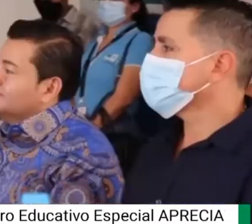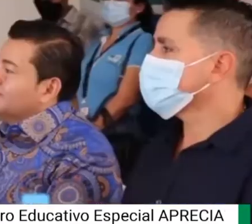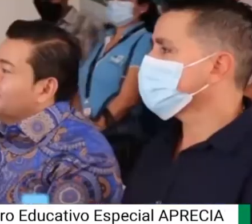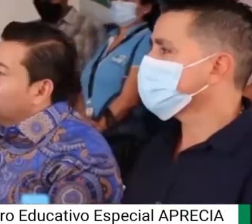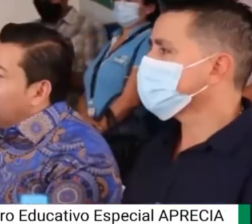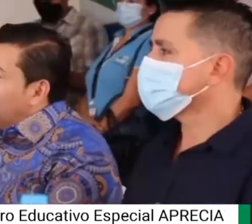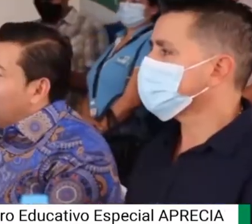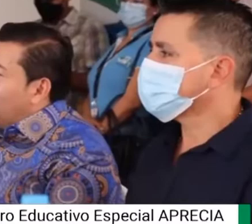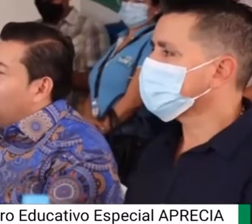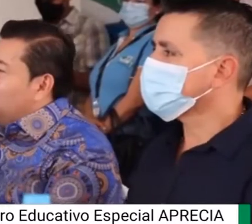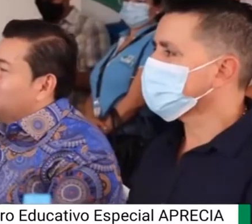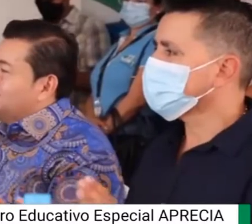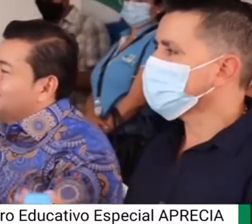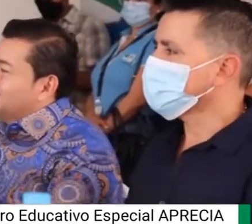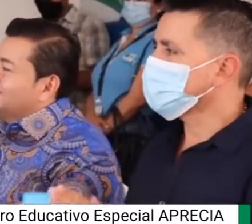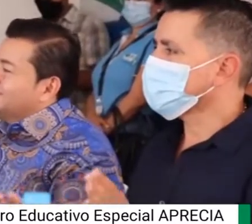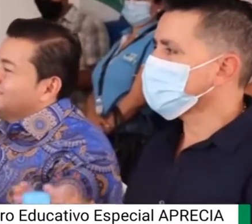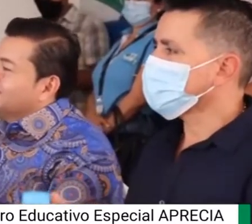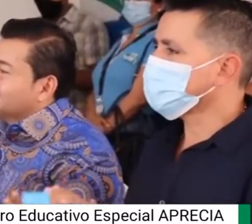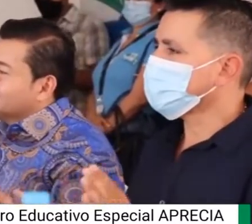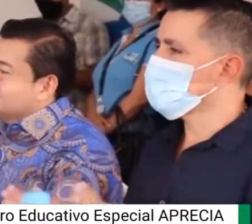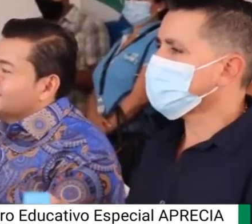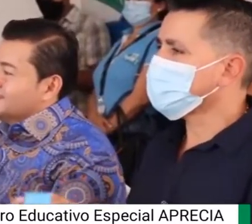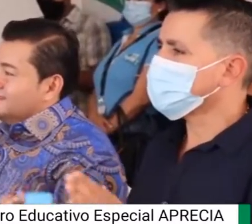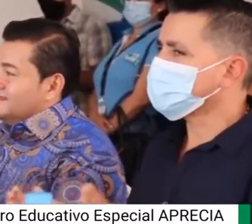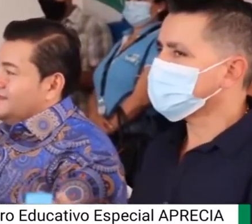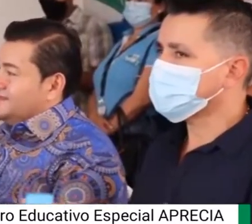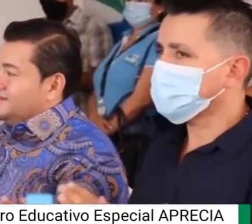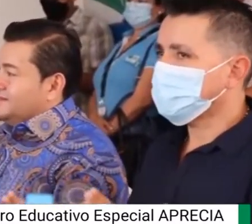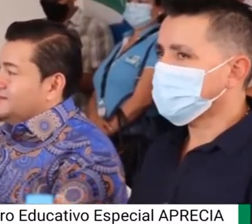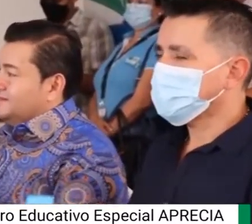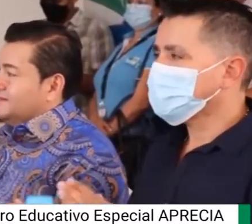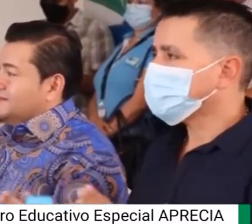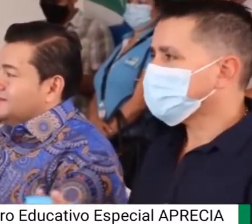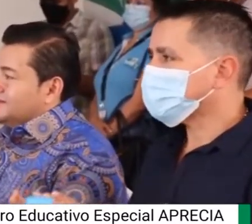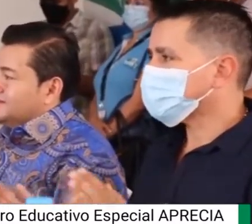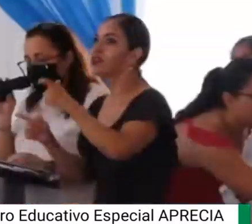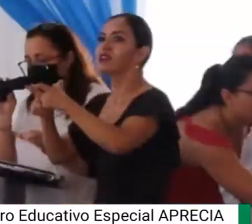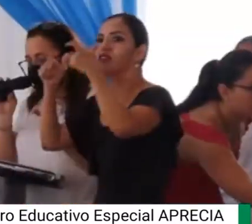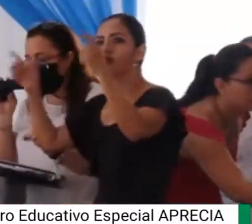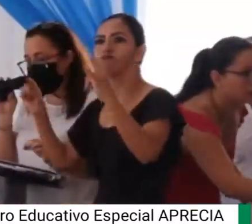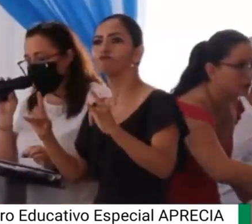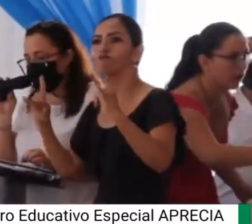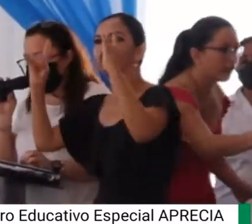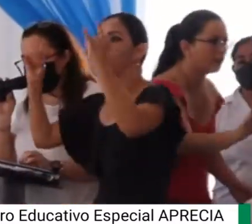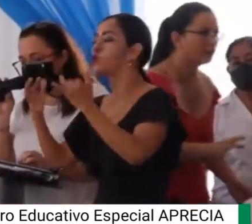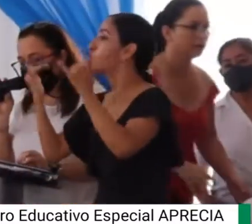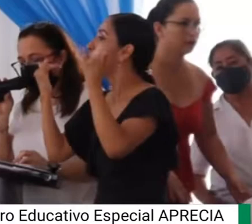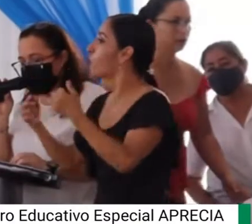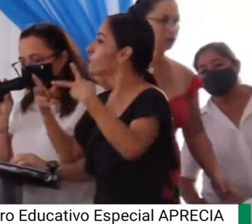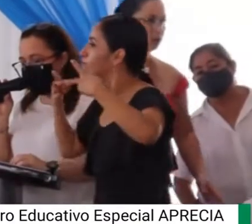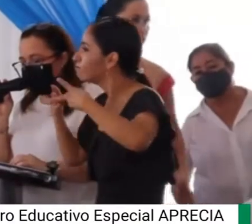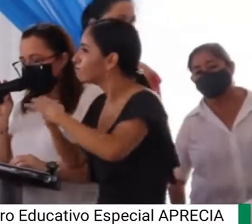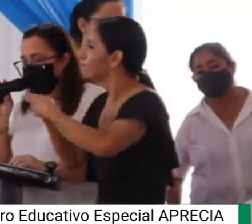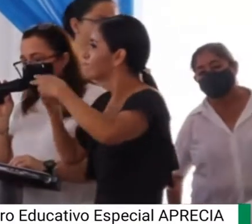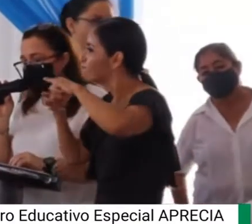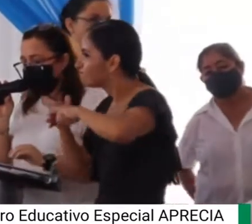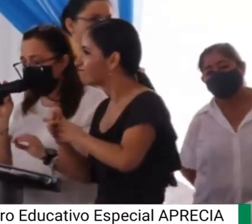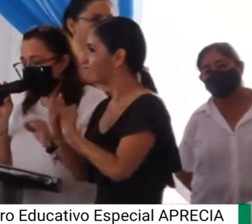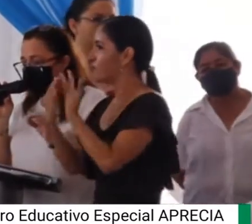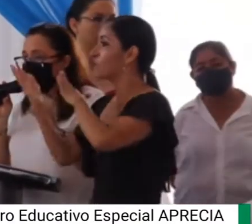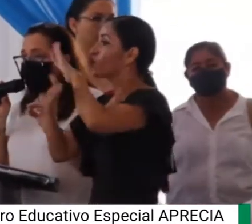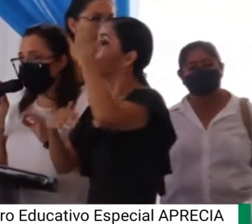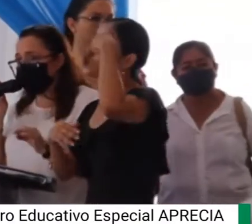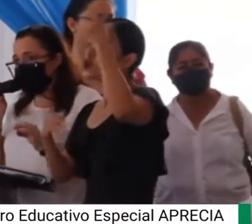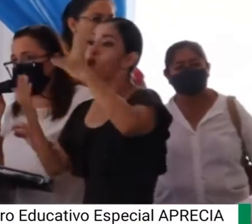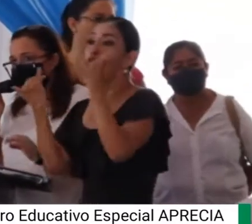especial a usted, señor alcalde Johnny Fernández, que sin su predisposición y compromiso inmediato, luego de asumir el cargo,